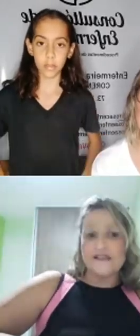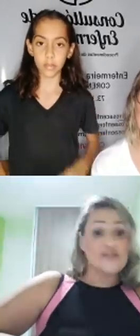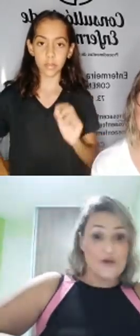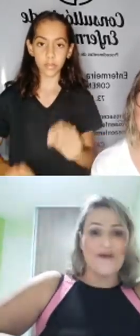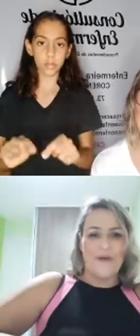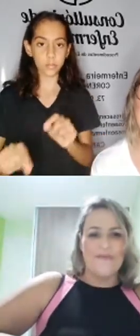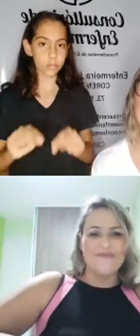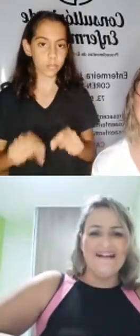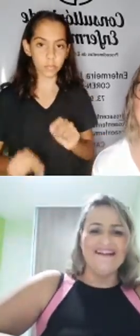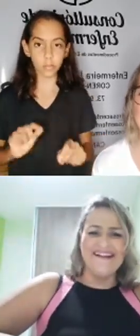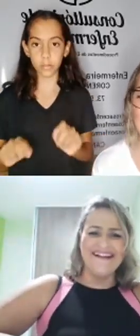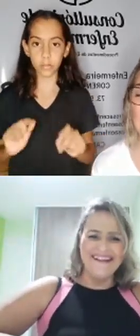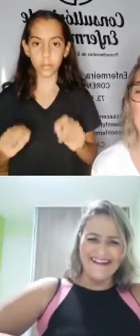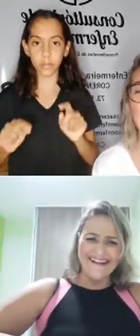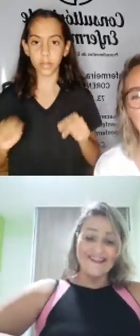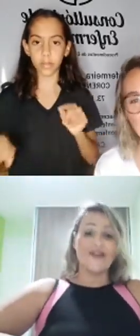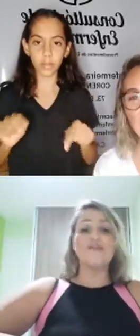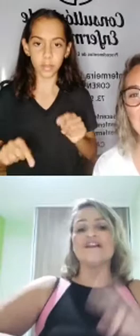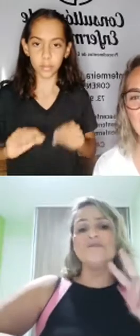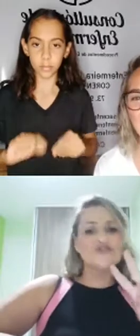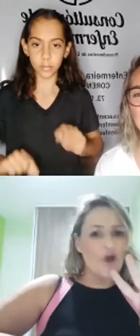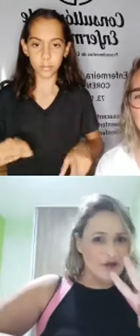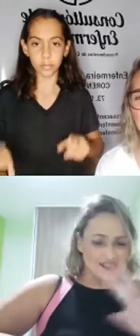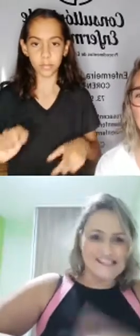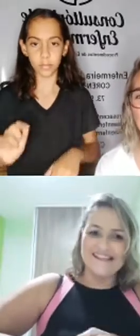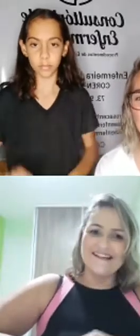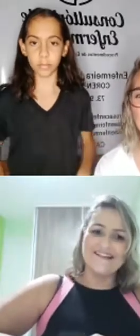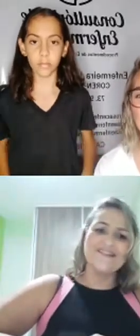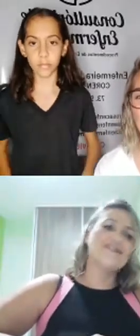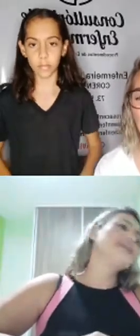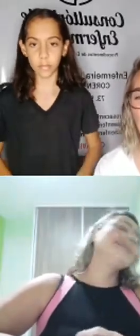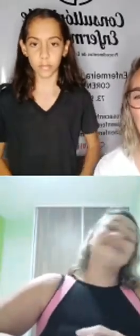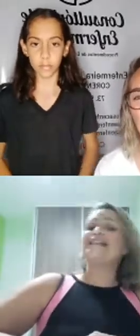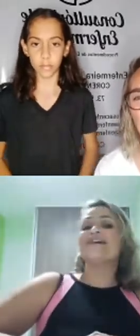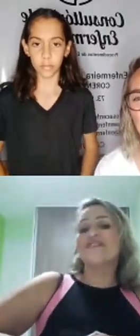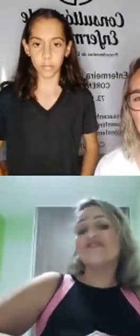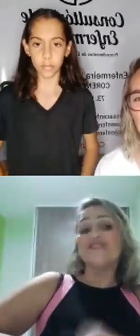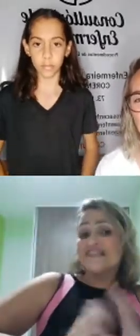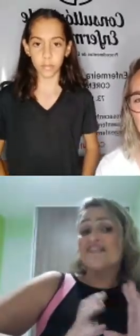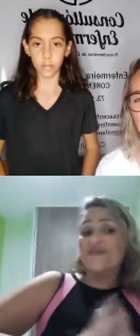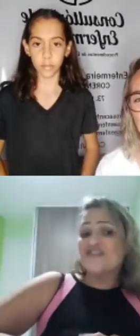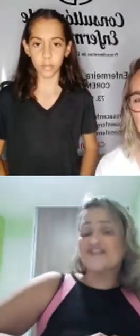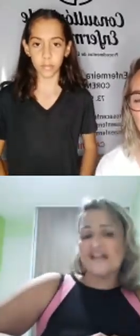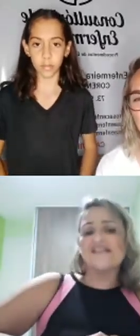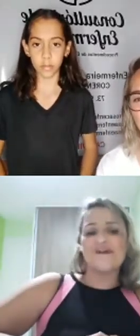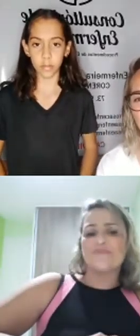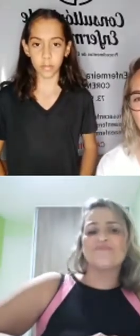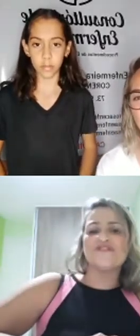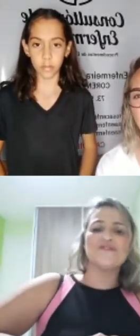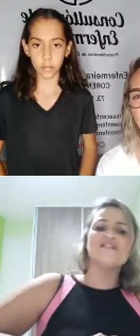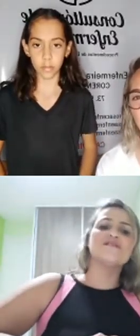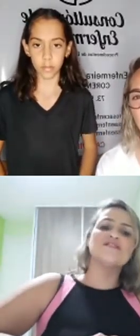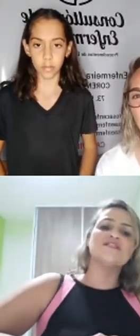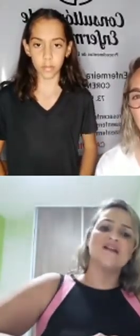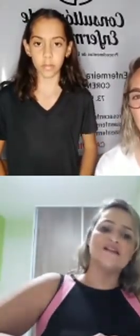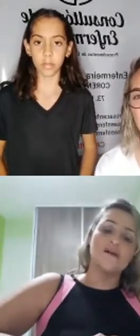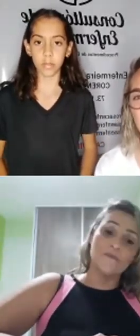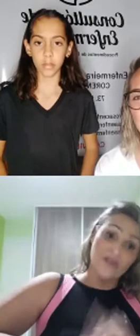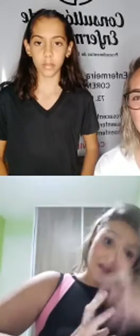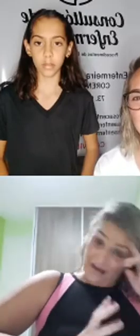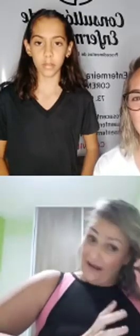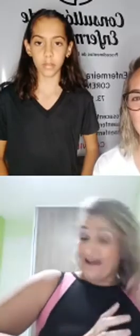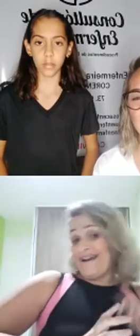peças sou eu. Que Já montamos maravilha! dois. Que Então, isso perfeito! tem sido uma distração. Isso tem sido uma